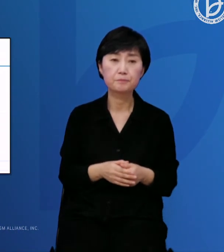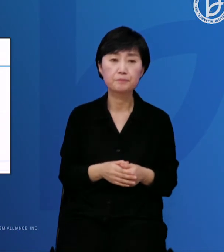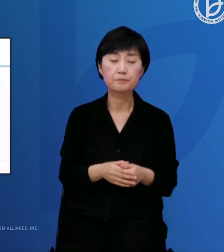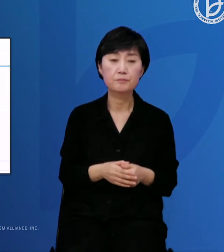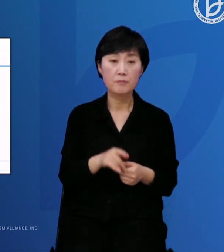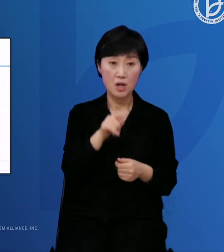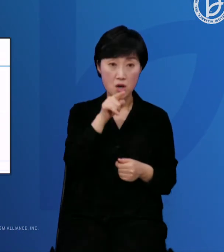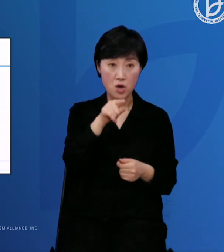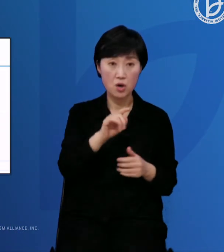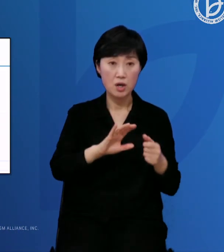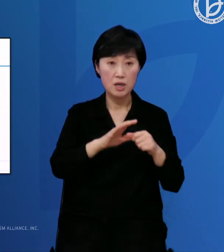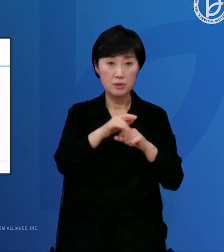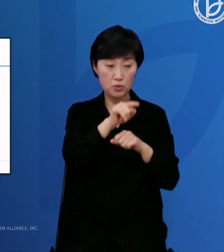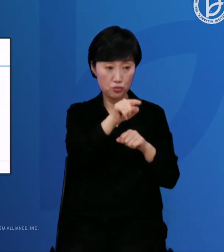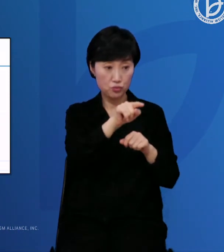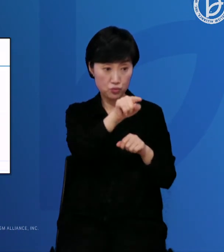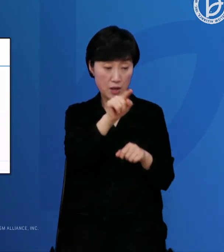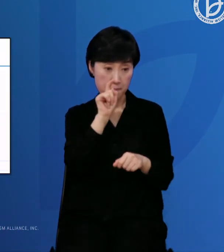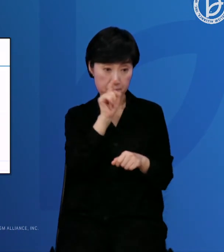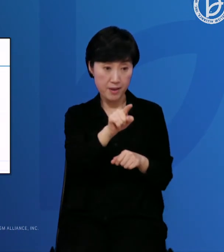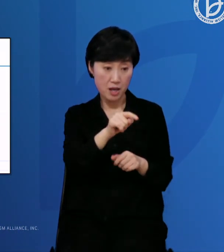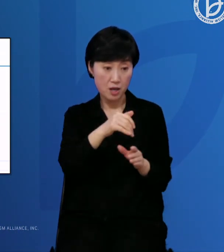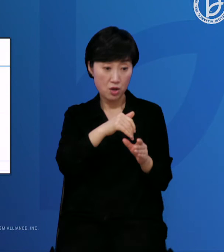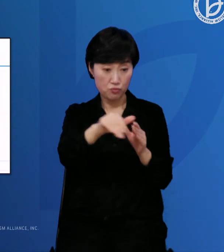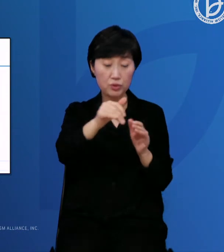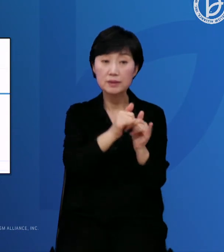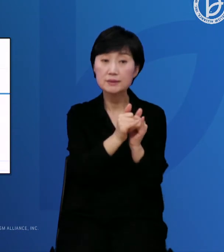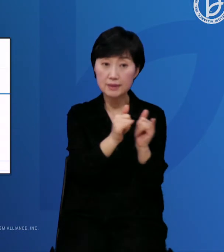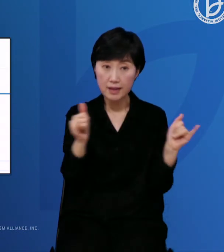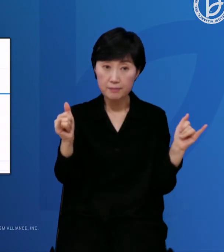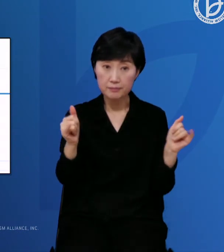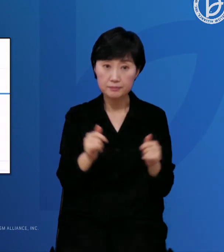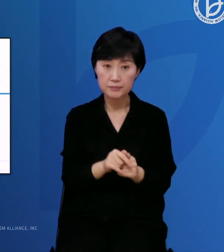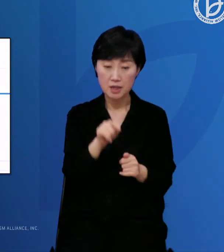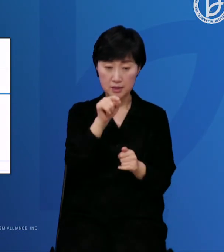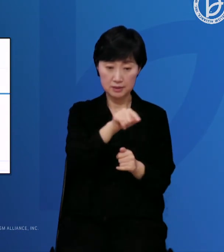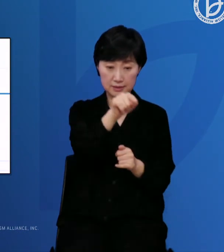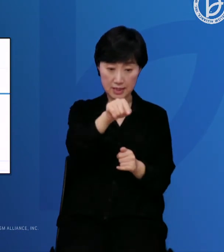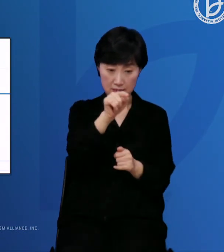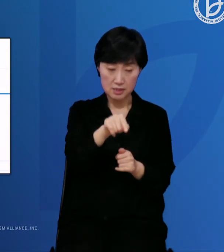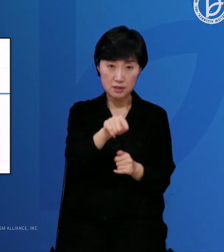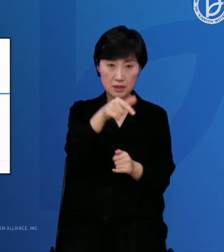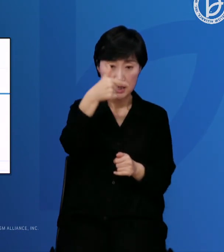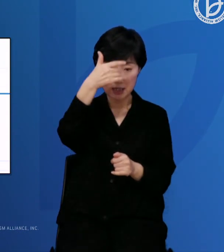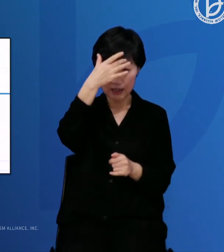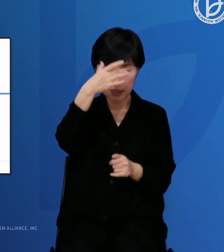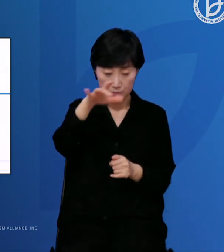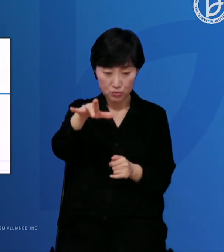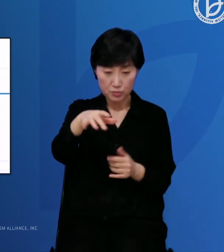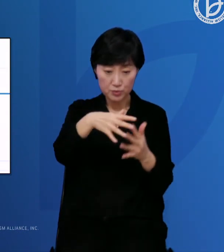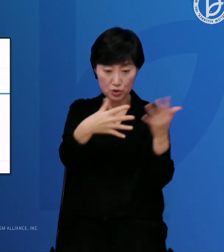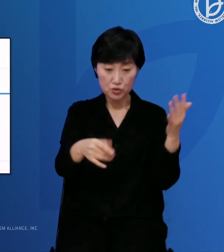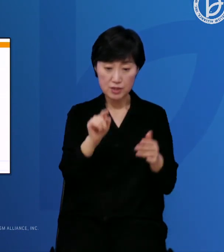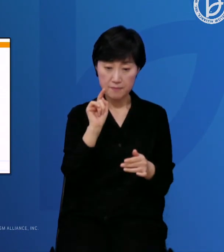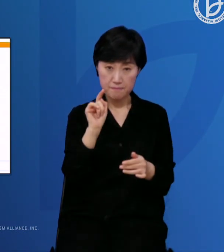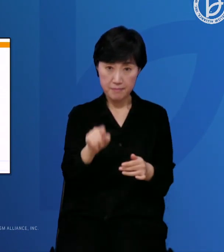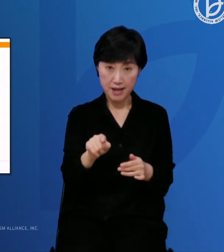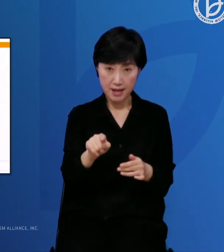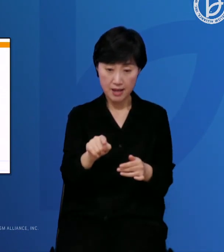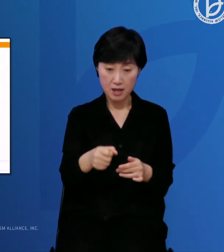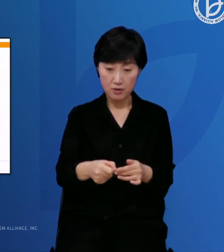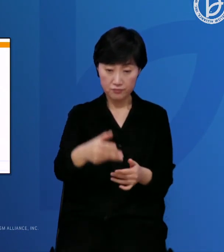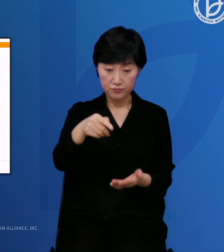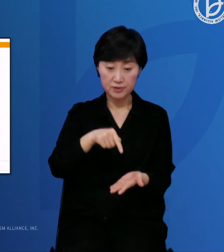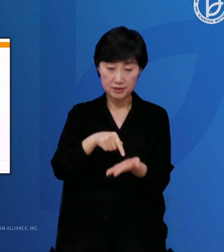RUTC.com 세계복음화 헌금 라인을 통해 후원한 성도는 해당 페이지에서 기부금 영수증 메뉴를 클릭해 발급